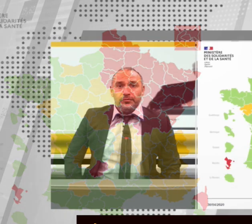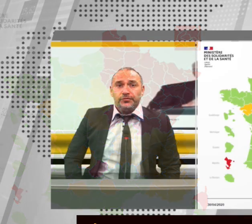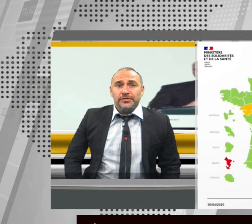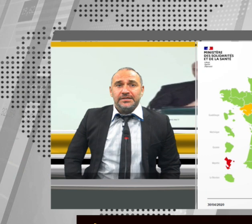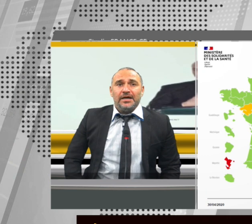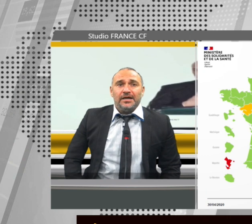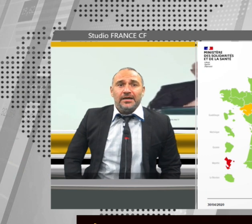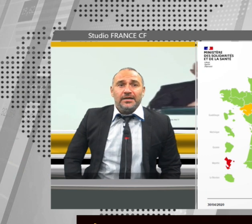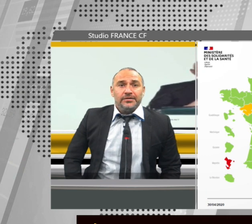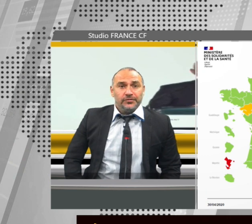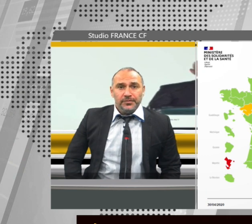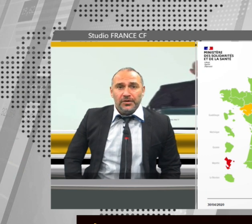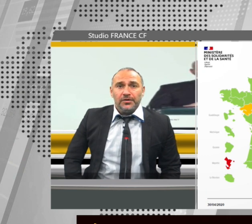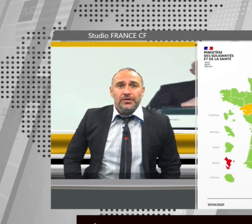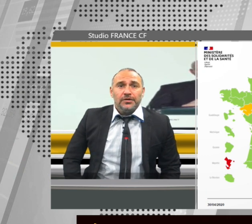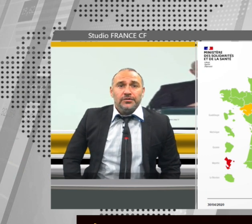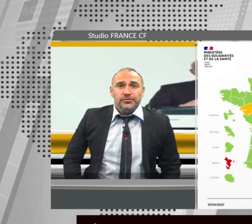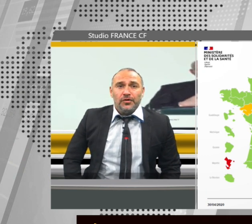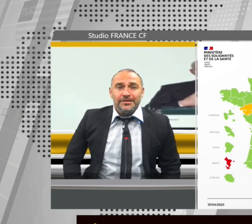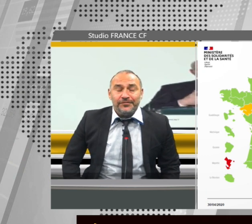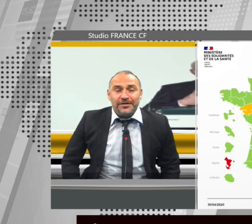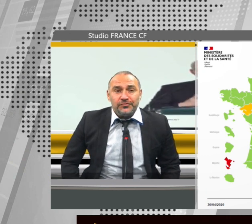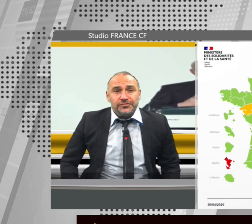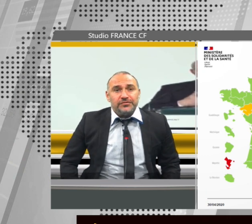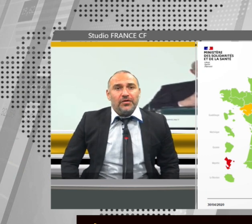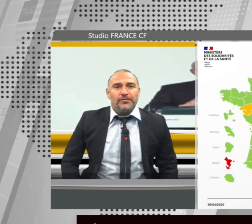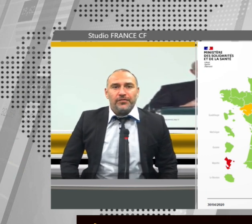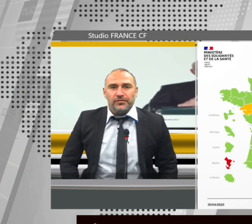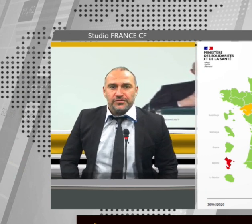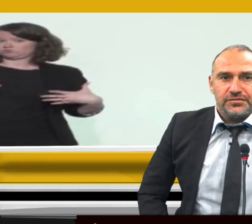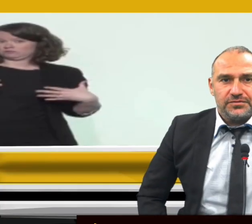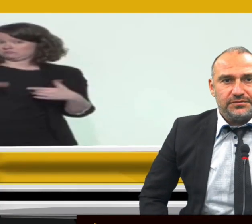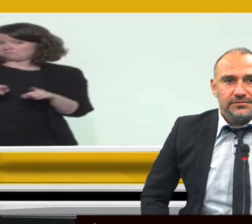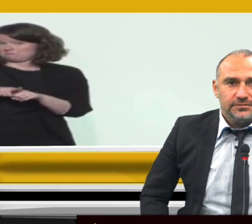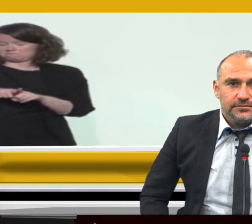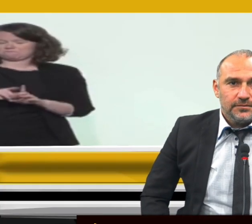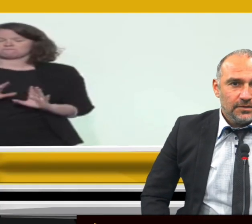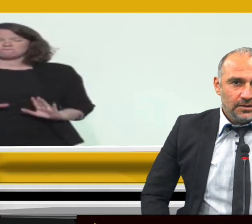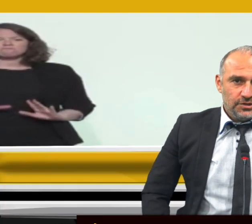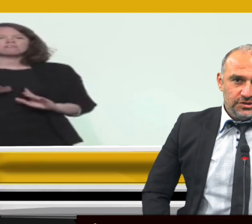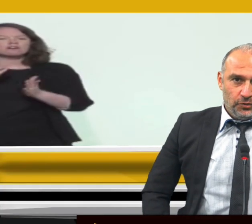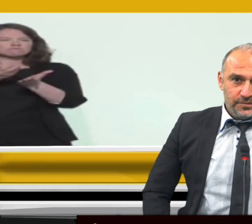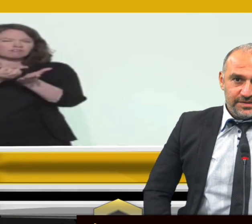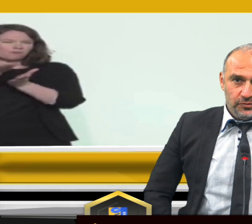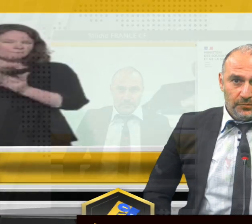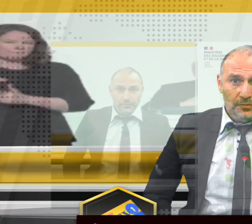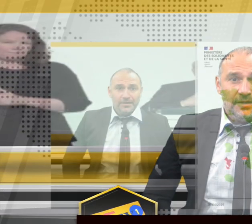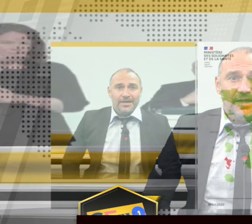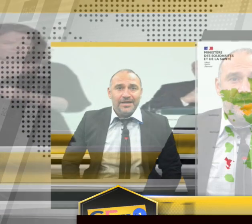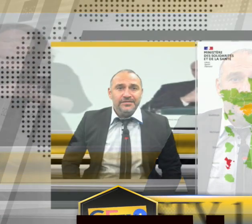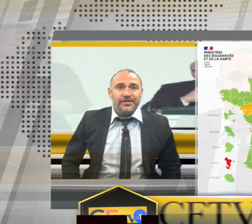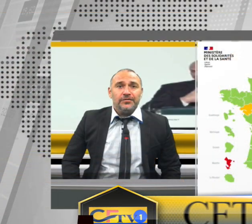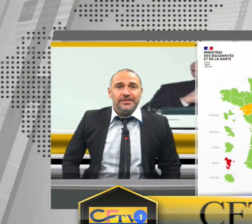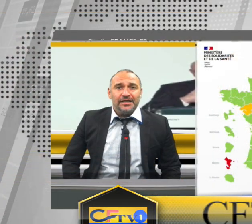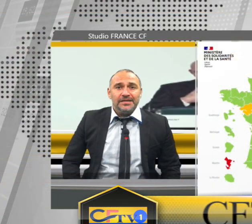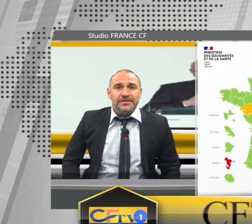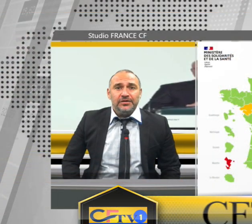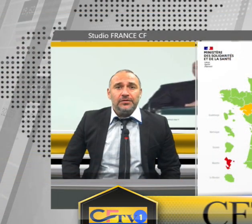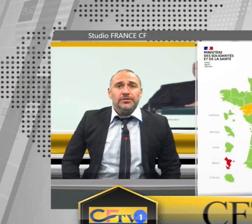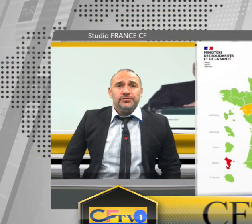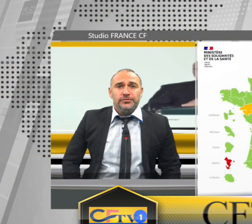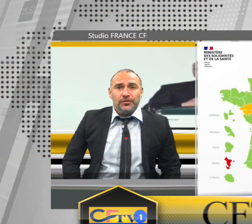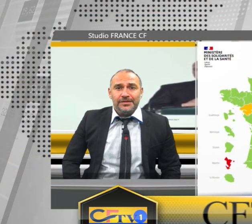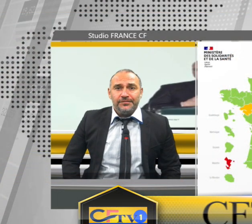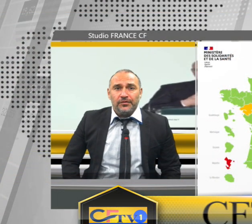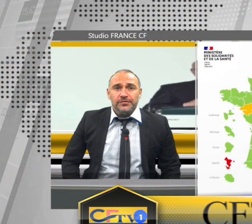Quel est le nombre de cas de morts du coronavirus en France? Jérôme Salomon a livré le dernier